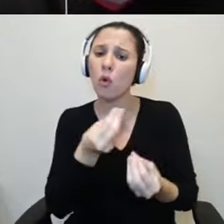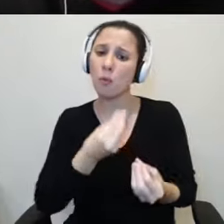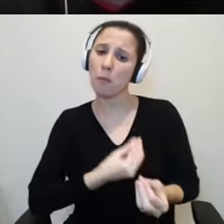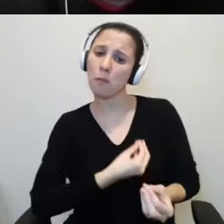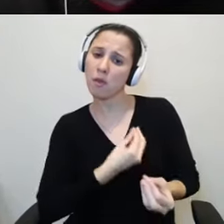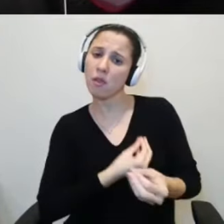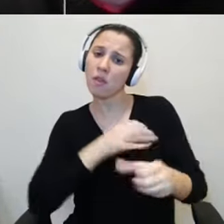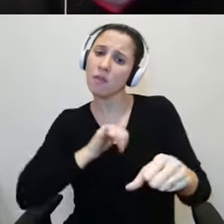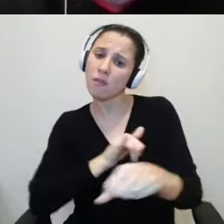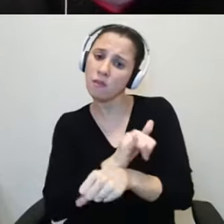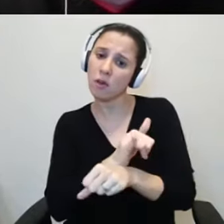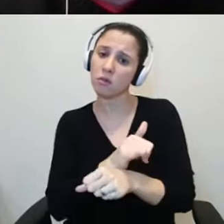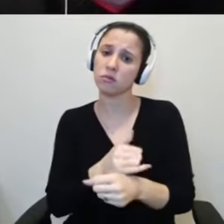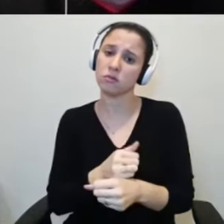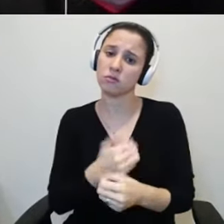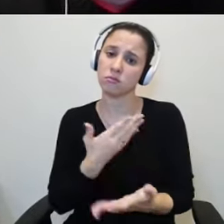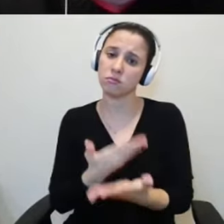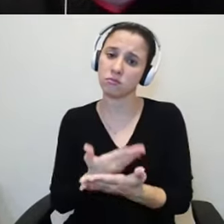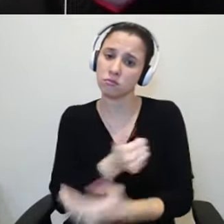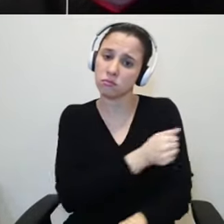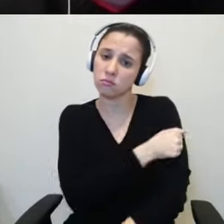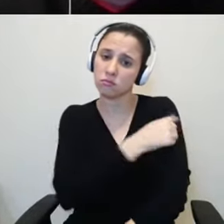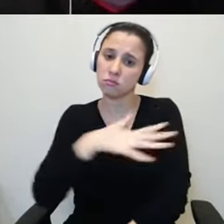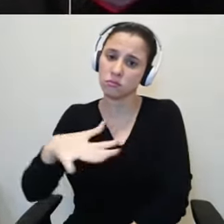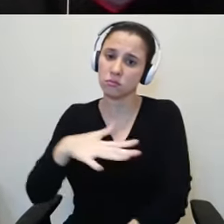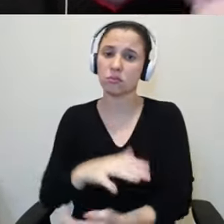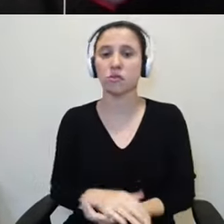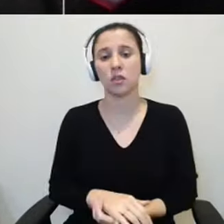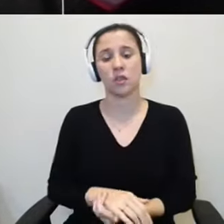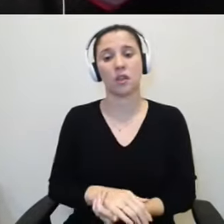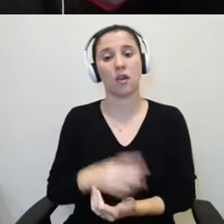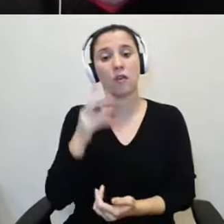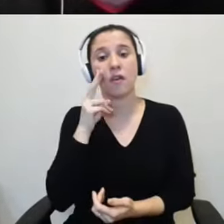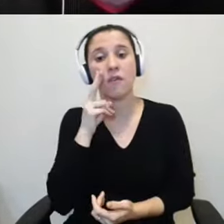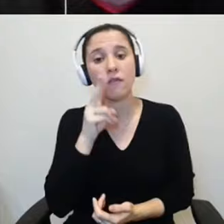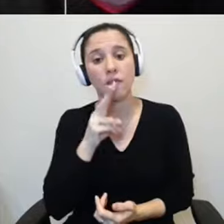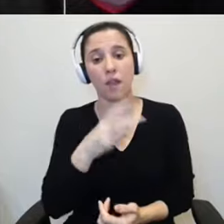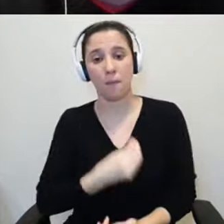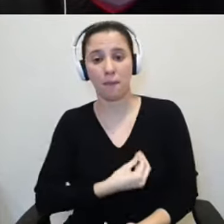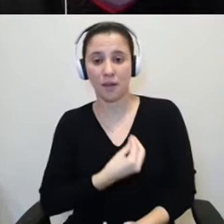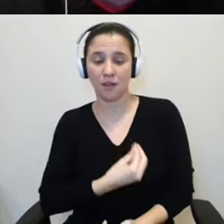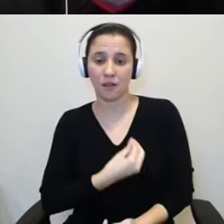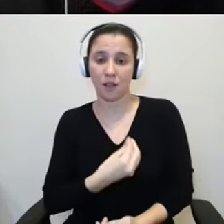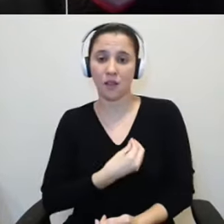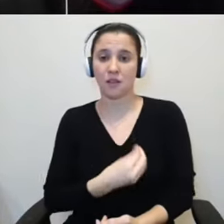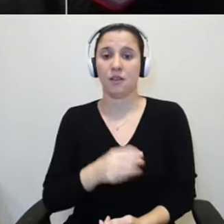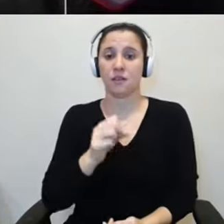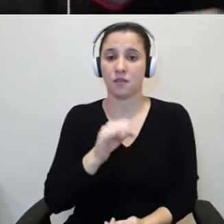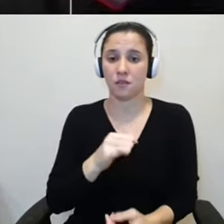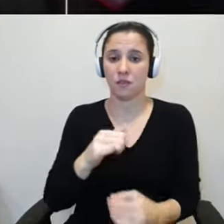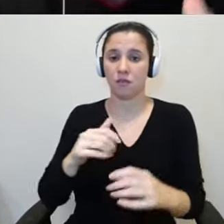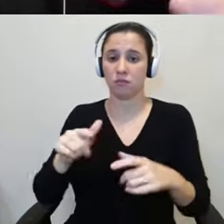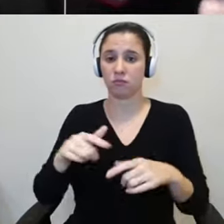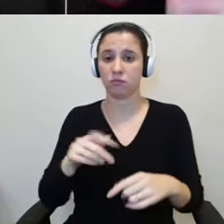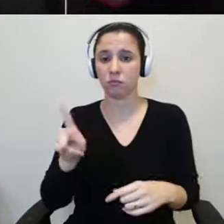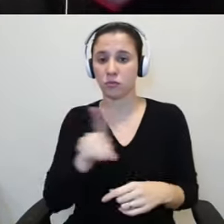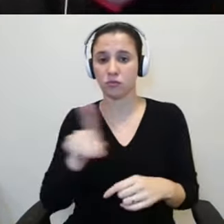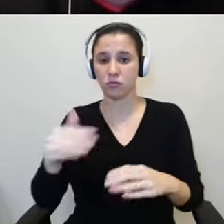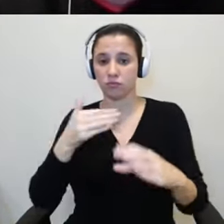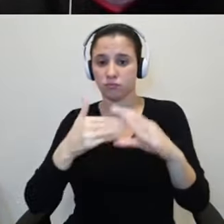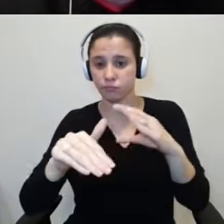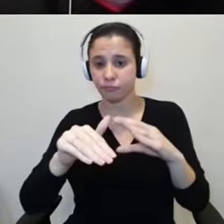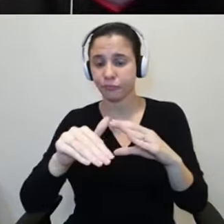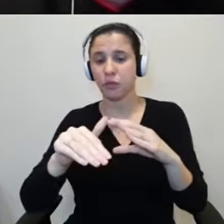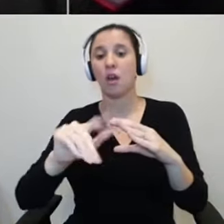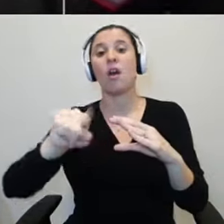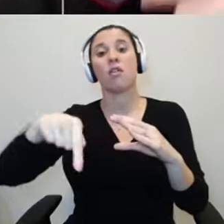os conteúdos que vão ser enviados e os conteúdos que vocês vão devolver isso para os professores. Então, é toda uma